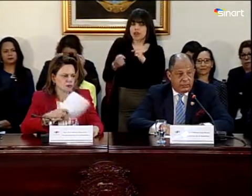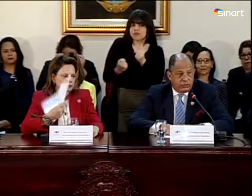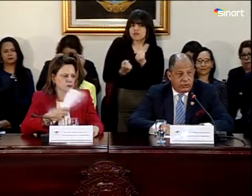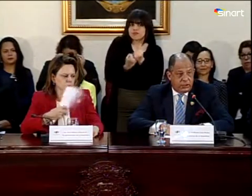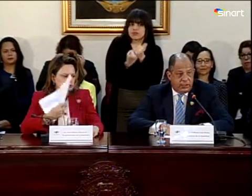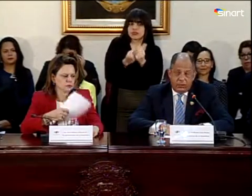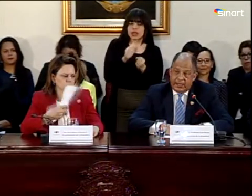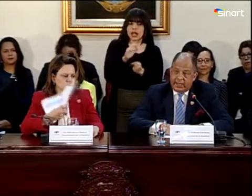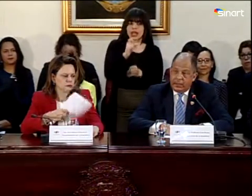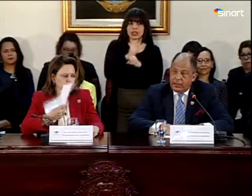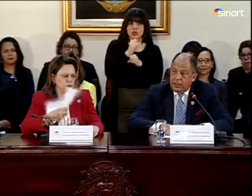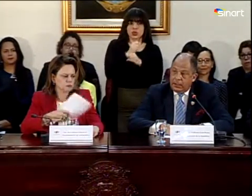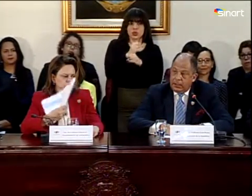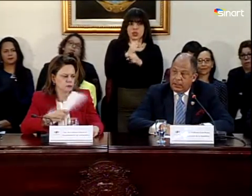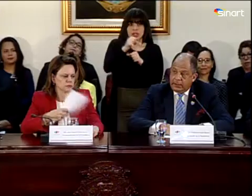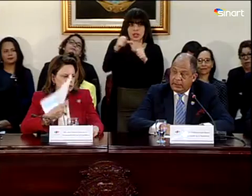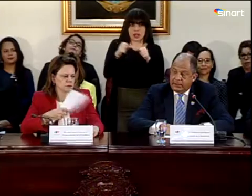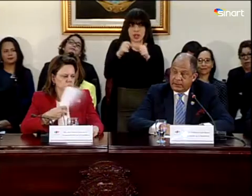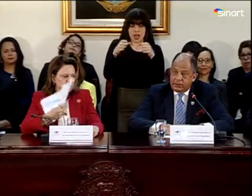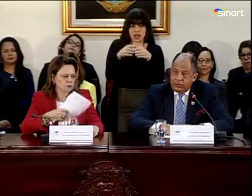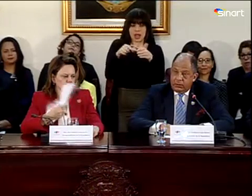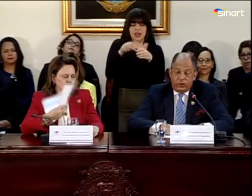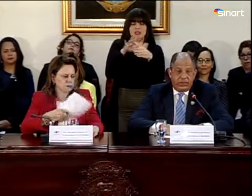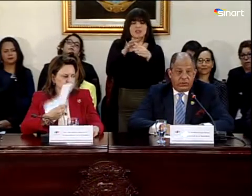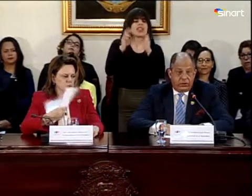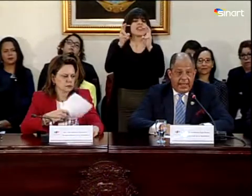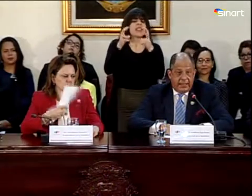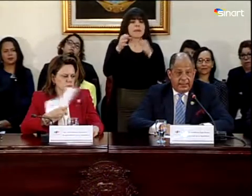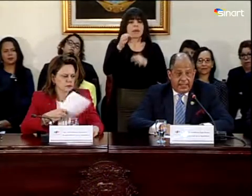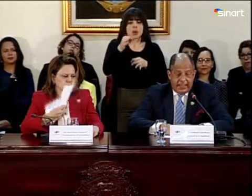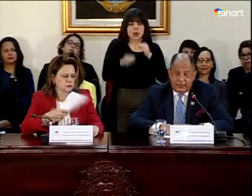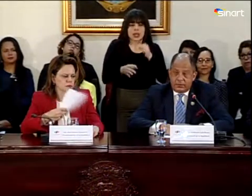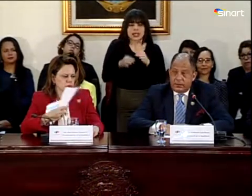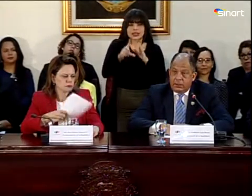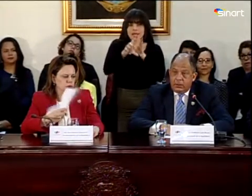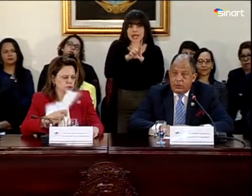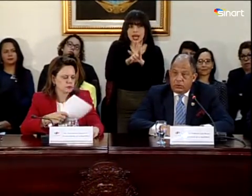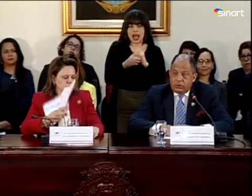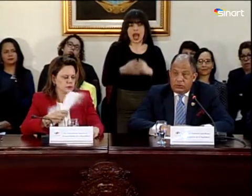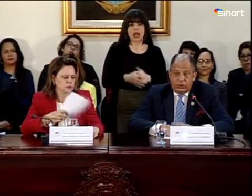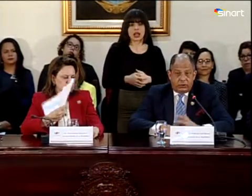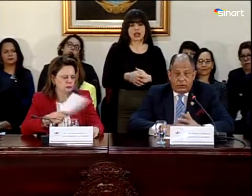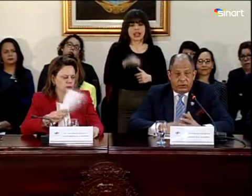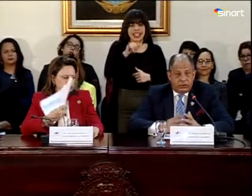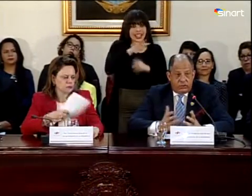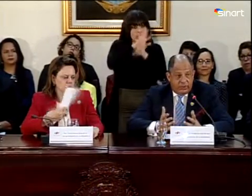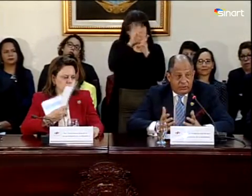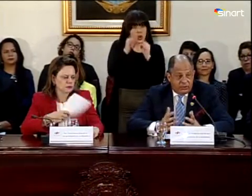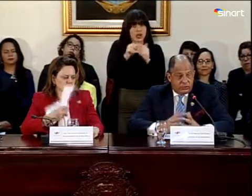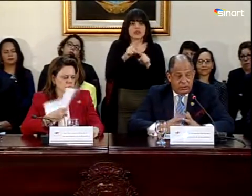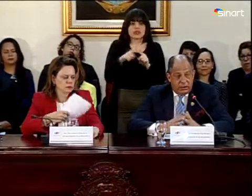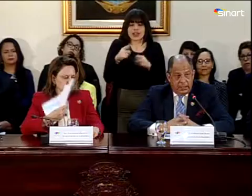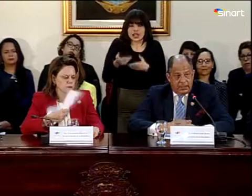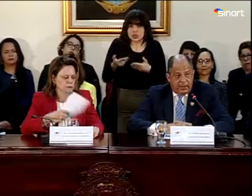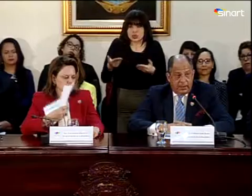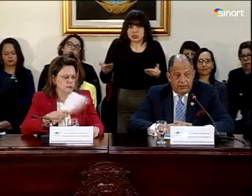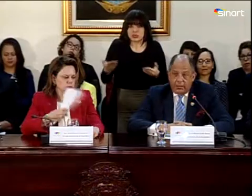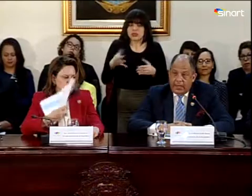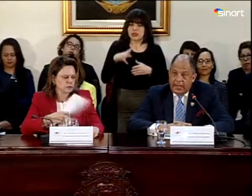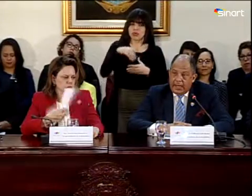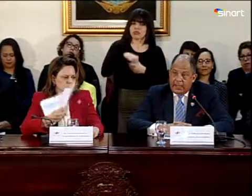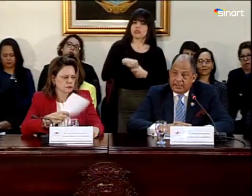la institucionalidad local en temas jurisdiccionales y legales, constituyen todos instrumentos que